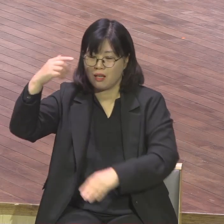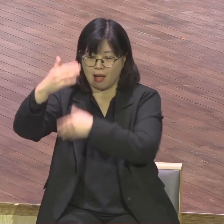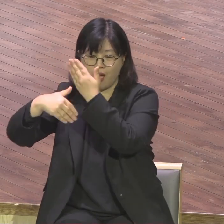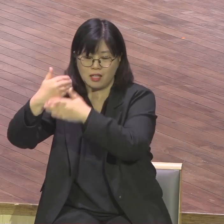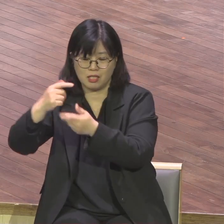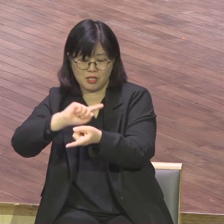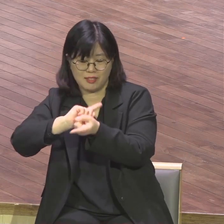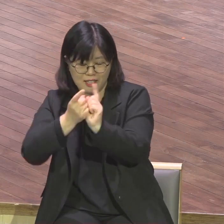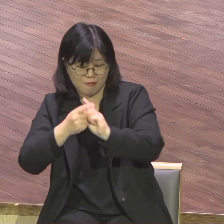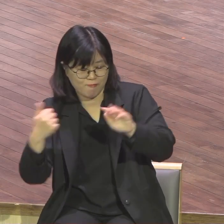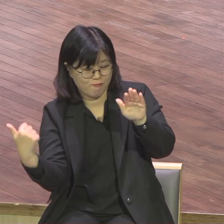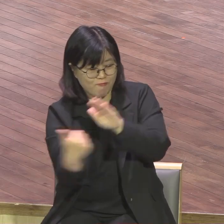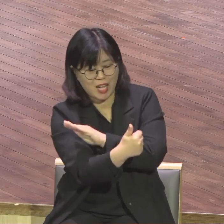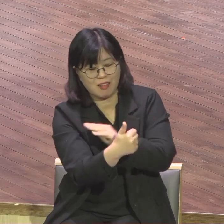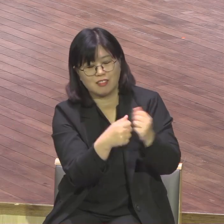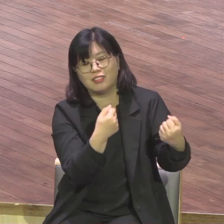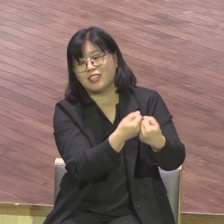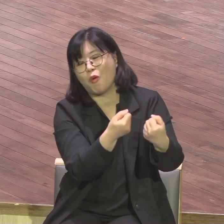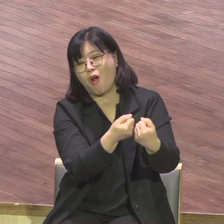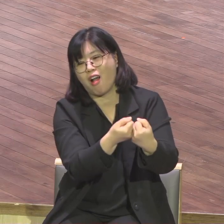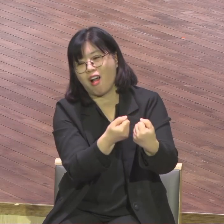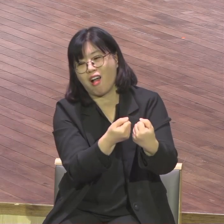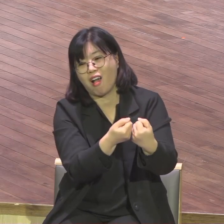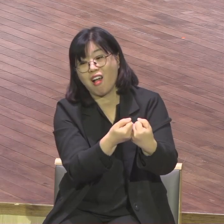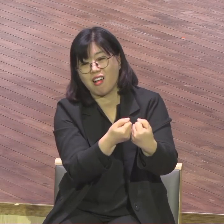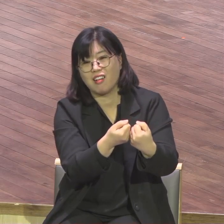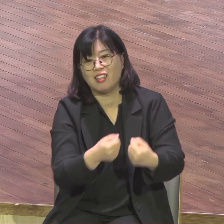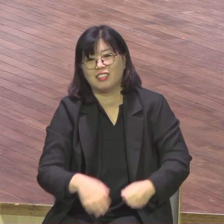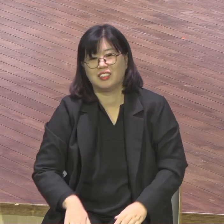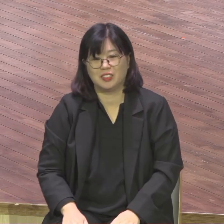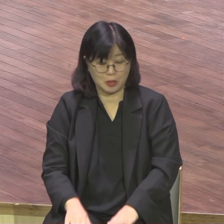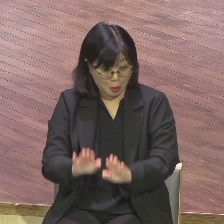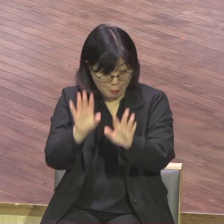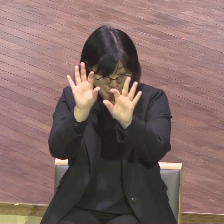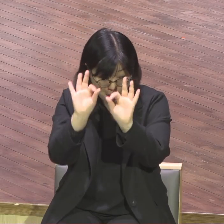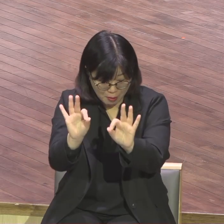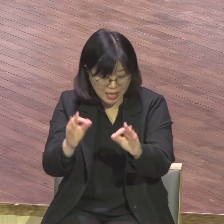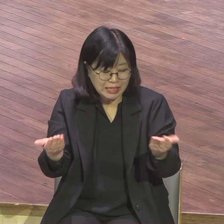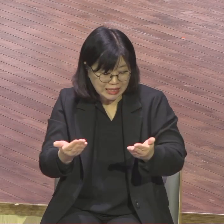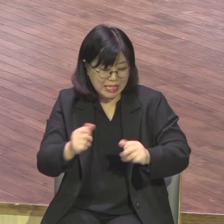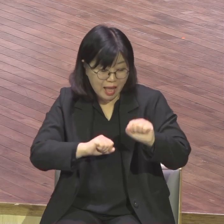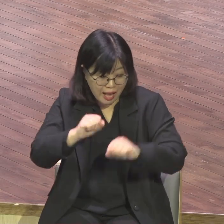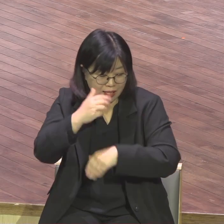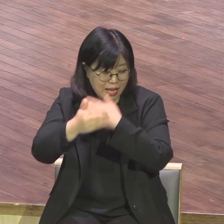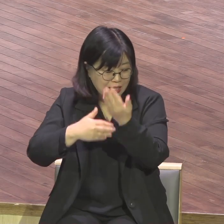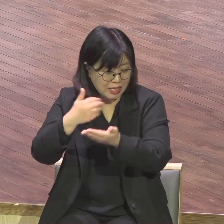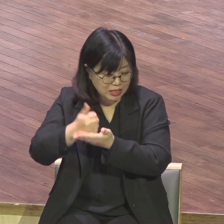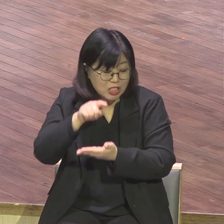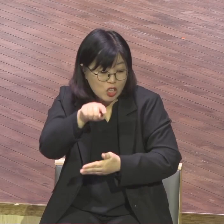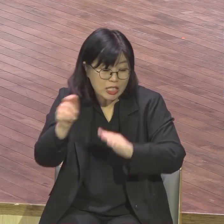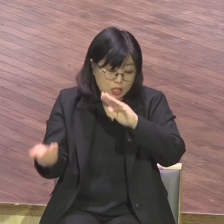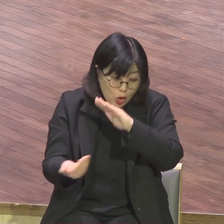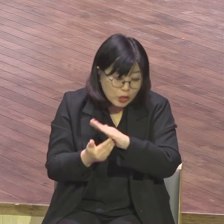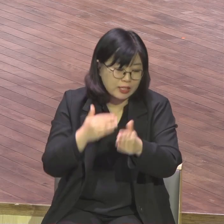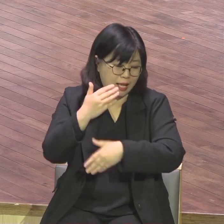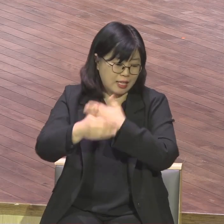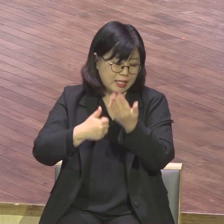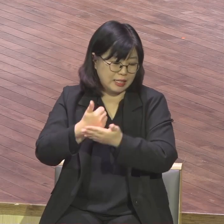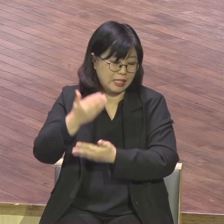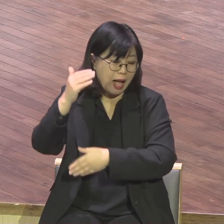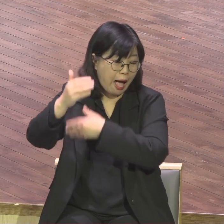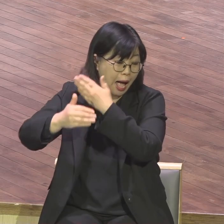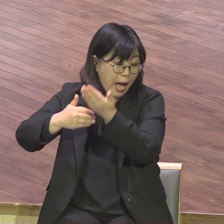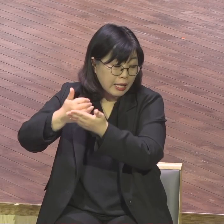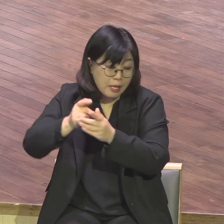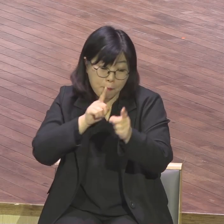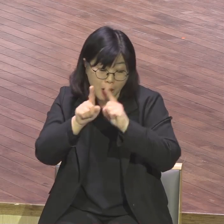가니까. 이를 향하시는 여호와, 그것을 만들어 성취하는 여호와, 그 이름을 여호와 내가 이같이